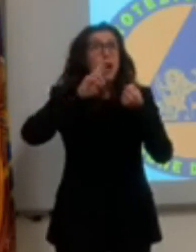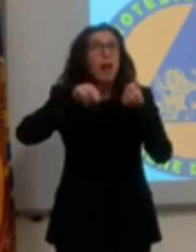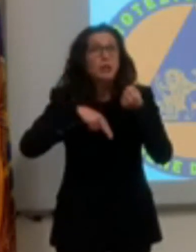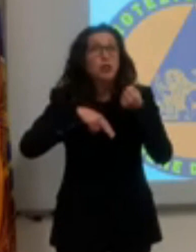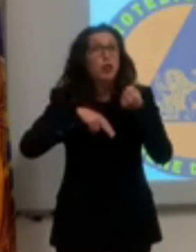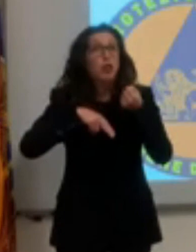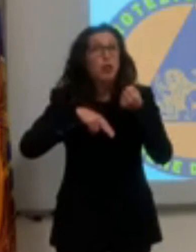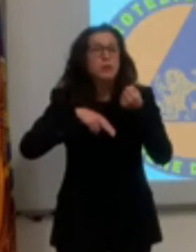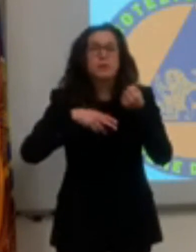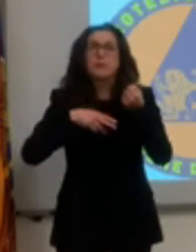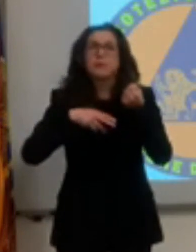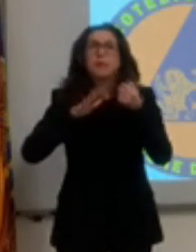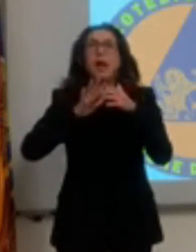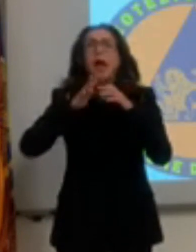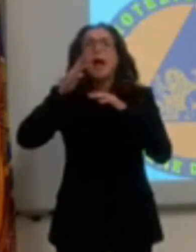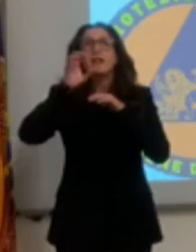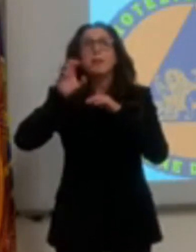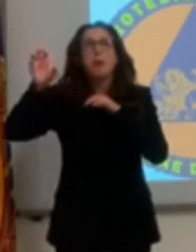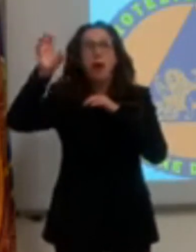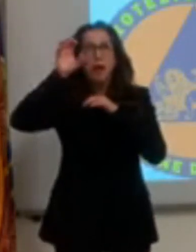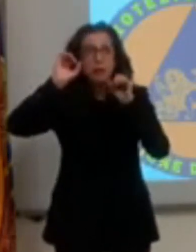siano è un suicidio è finita